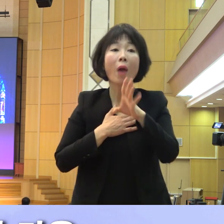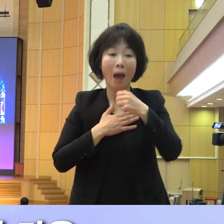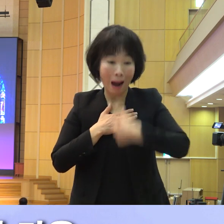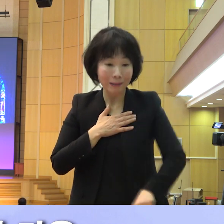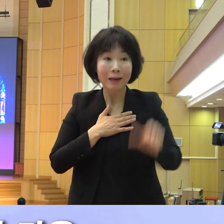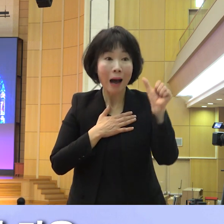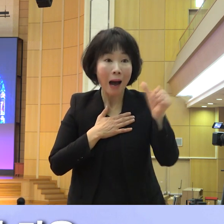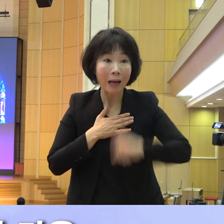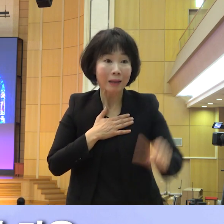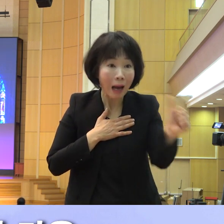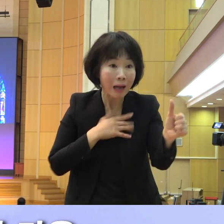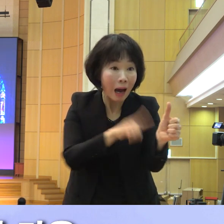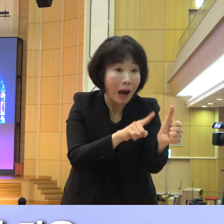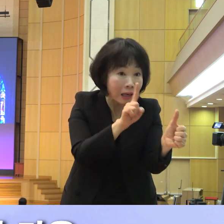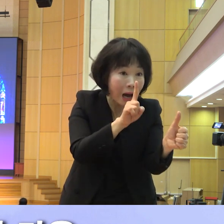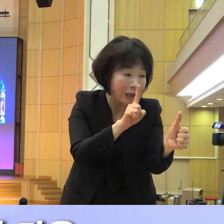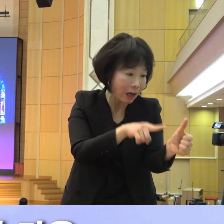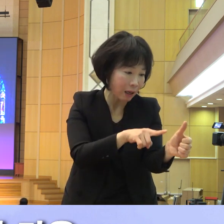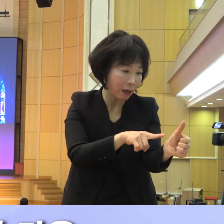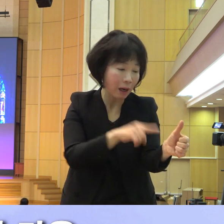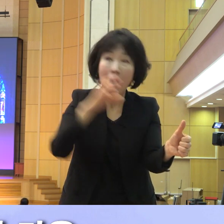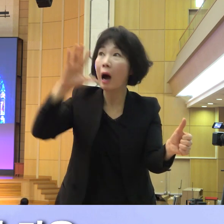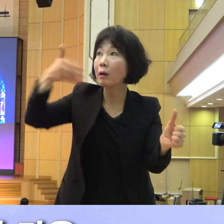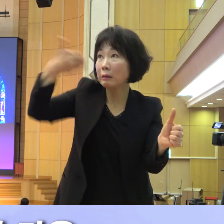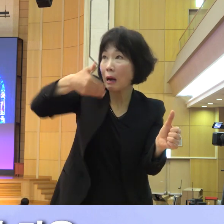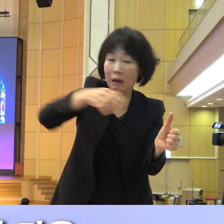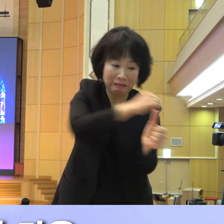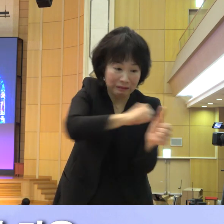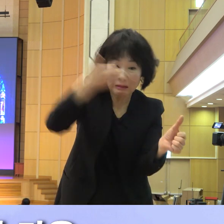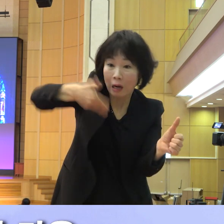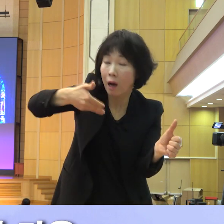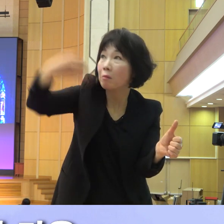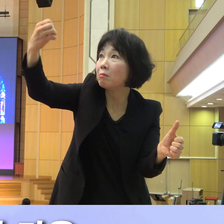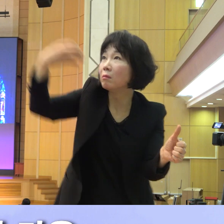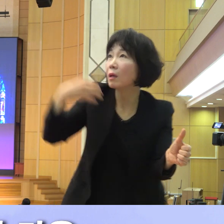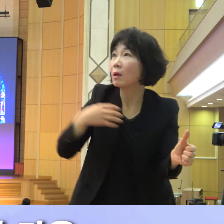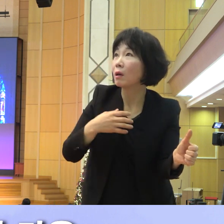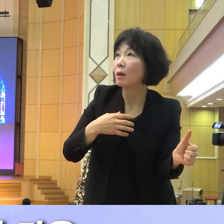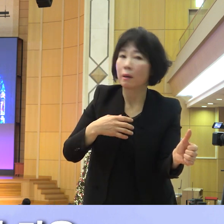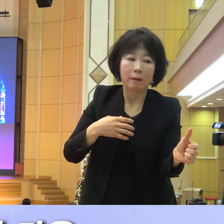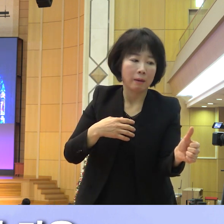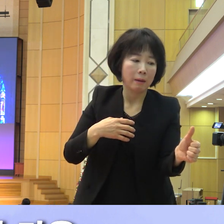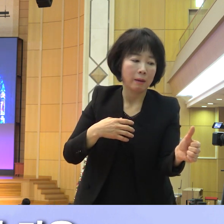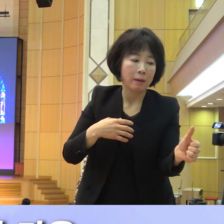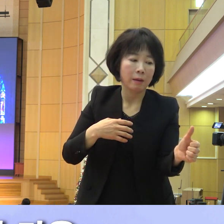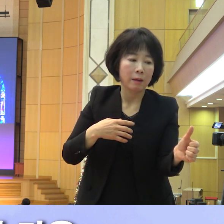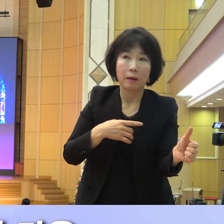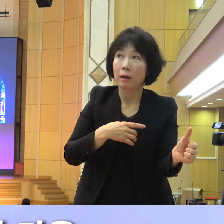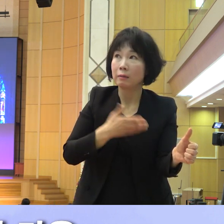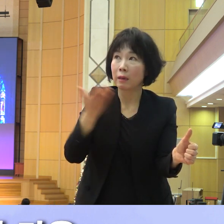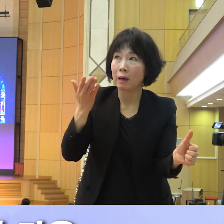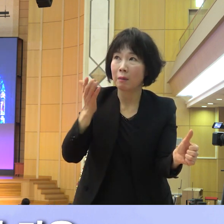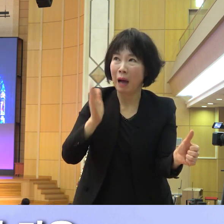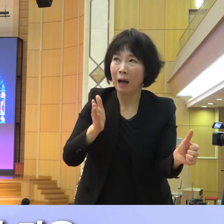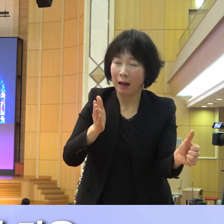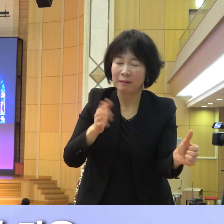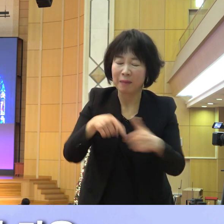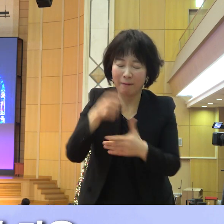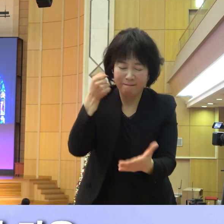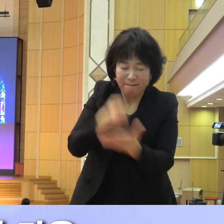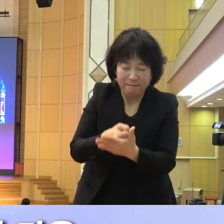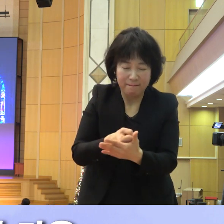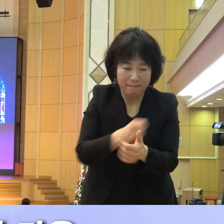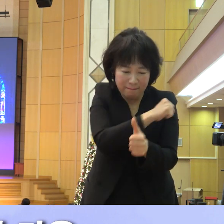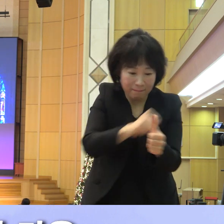아노라. 내가 너에게 큰 복을 주고 번성케 하고 번성케 하리라. 최종적으로